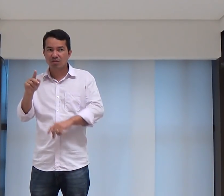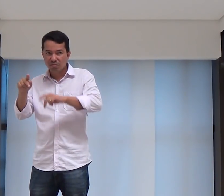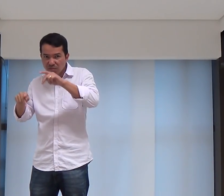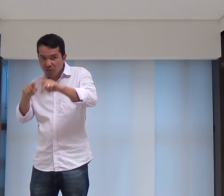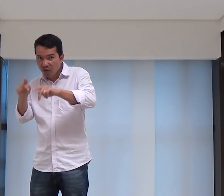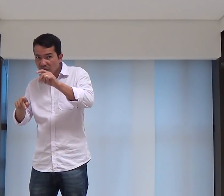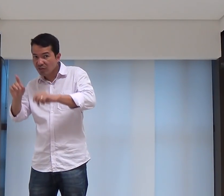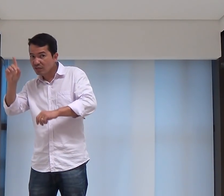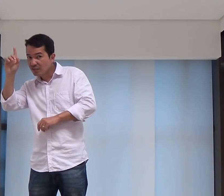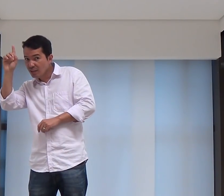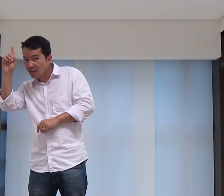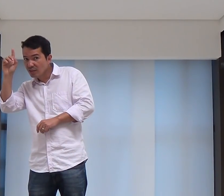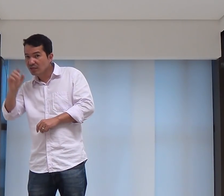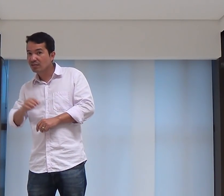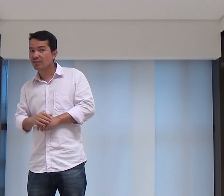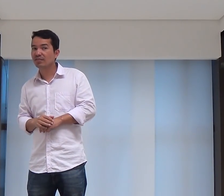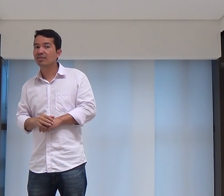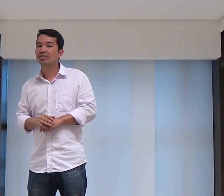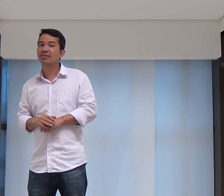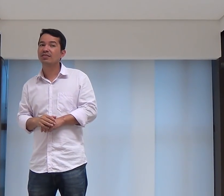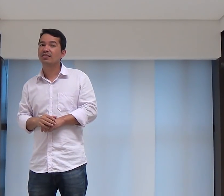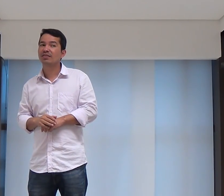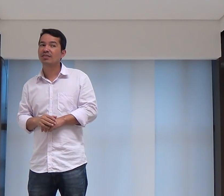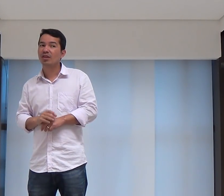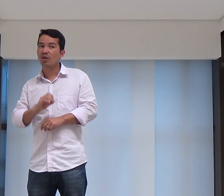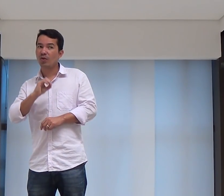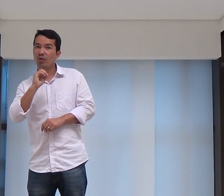Esse é o povo de Deus. Você é povo de Deus?